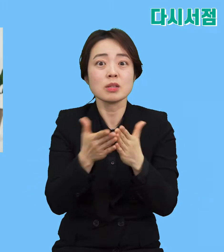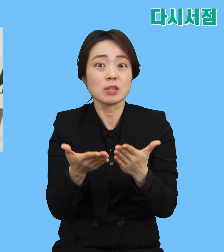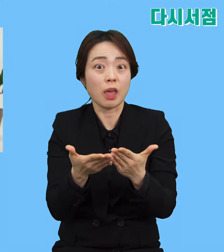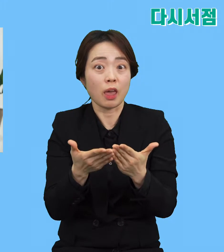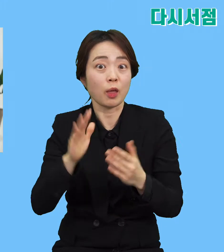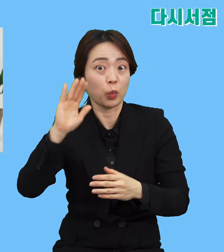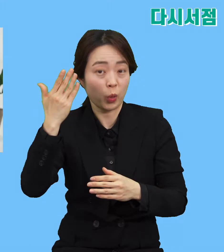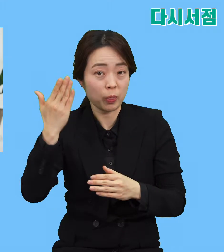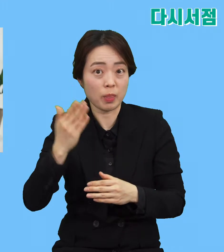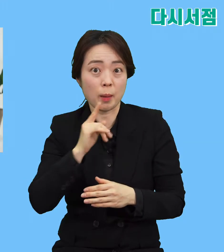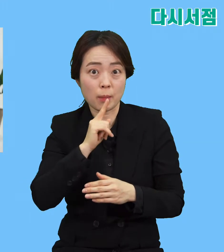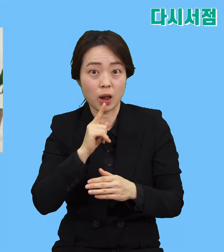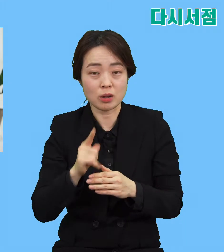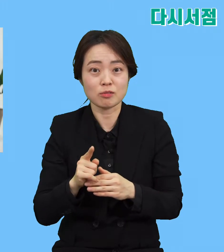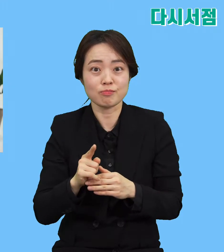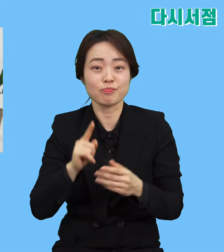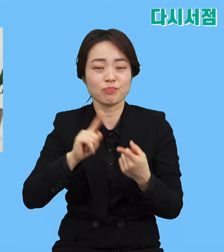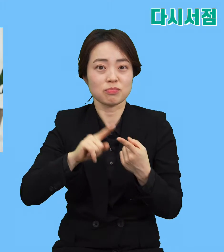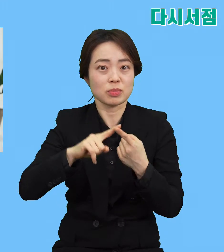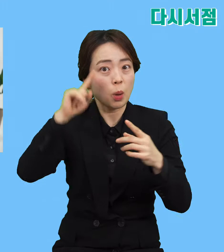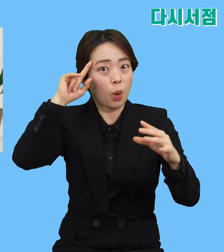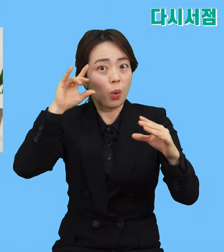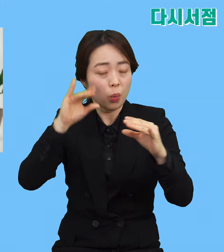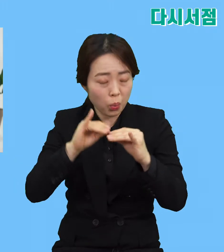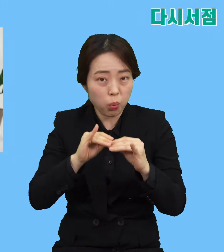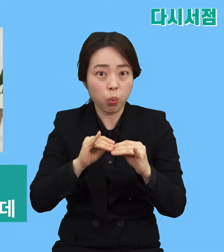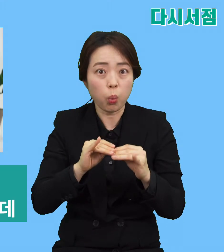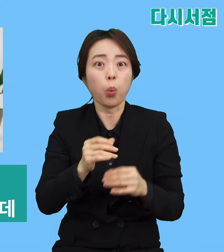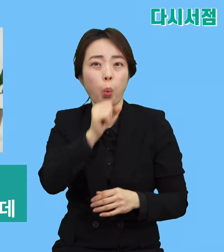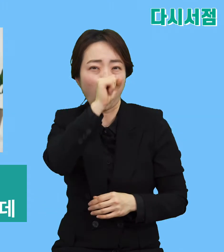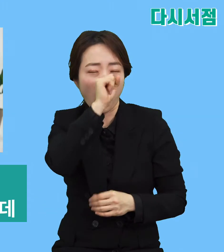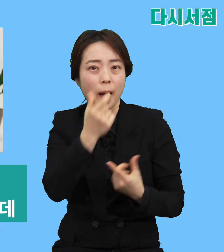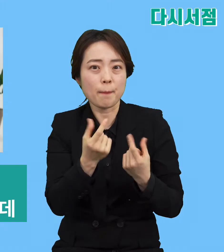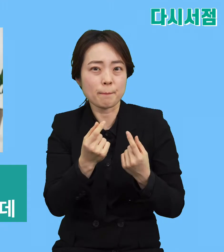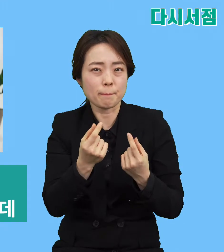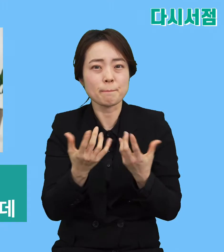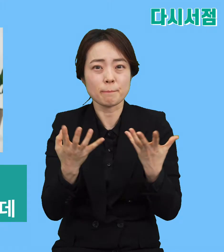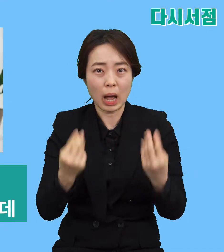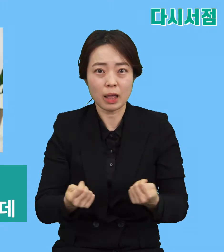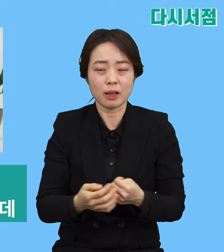거기 공감해준 분들이 꽤 있었어요. 그래서